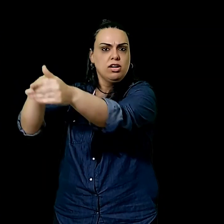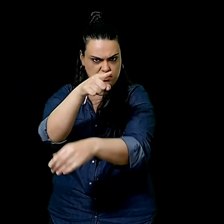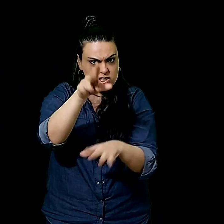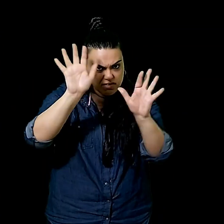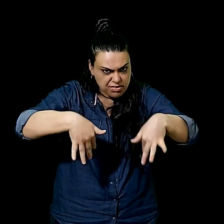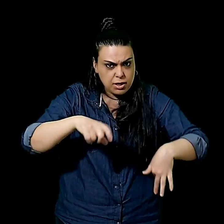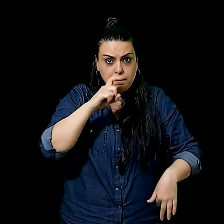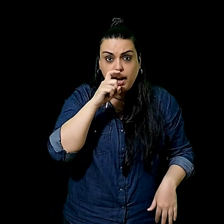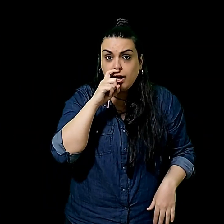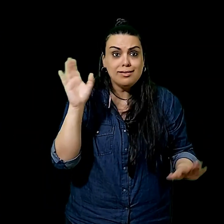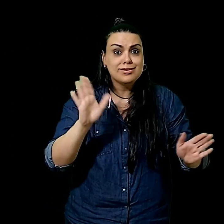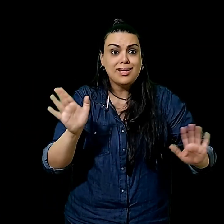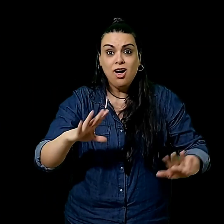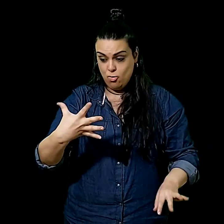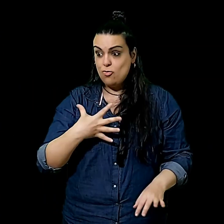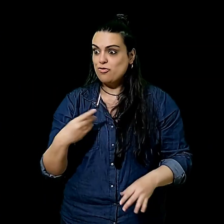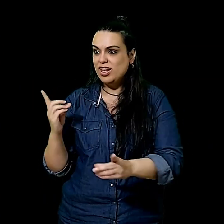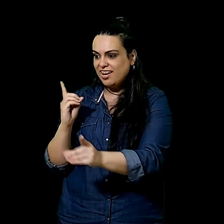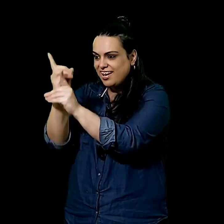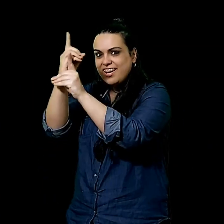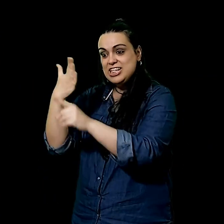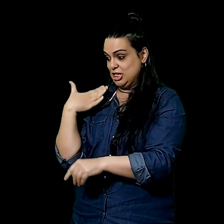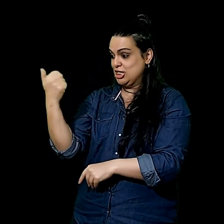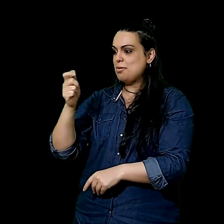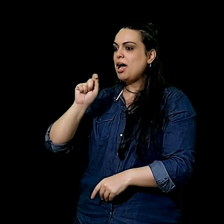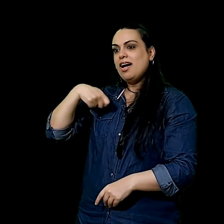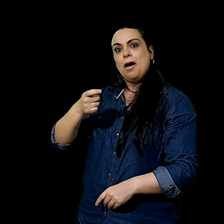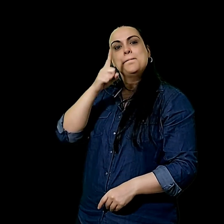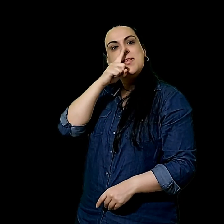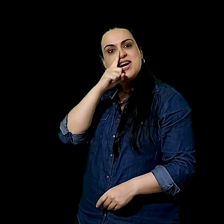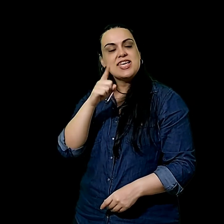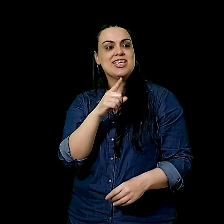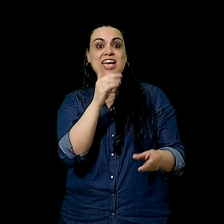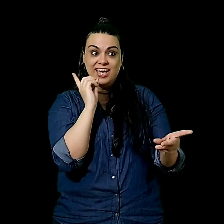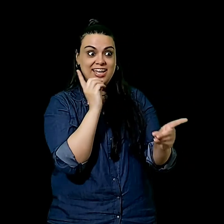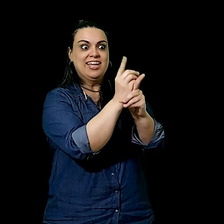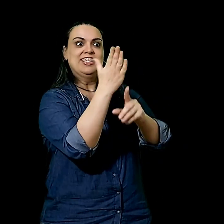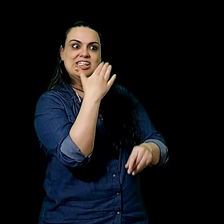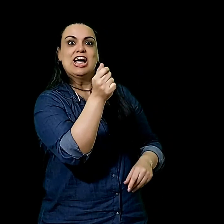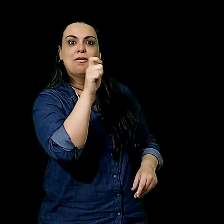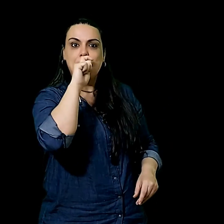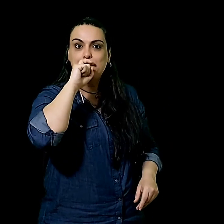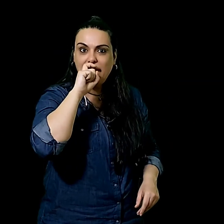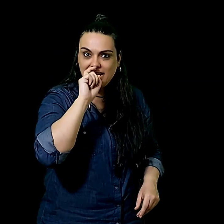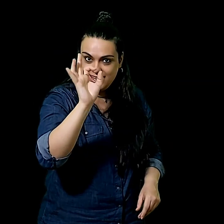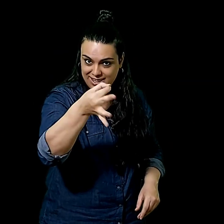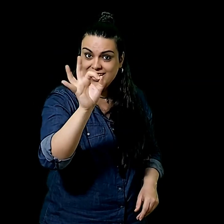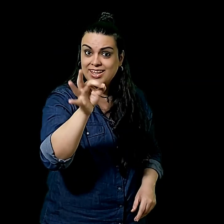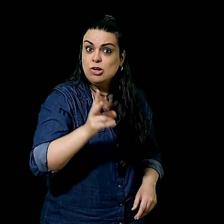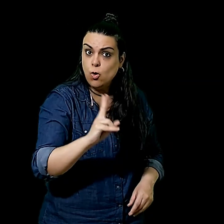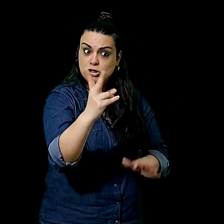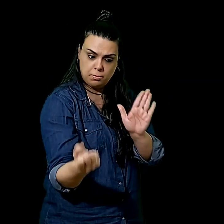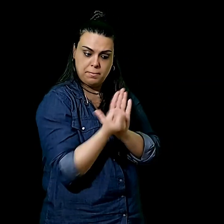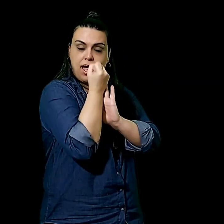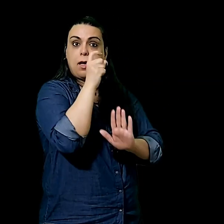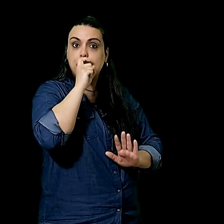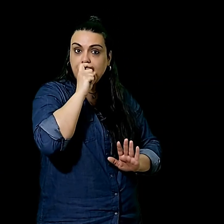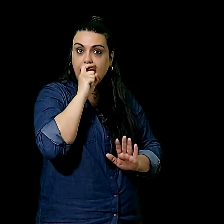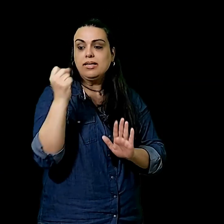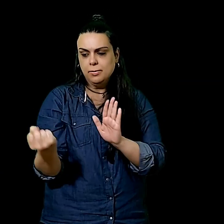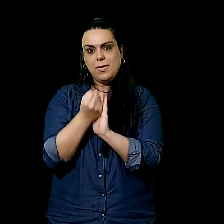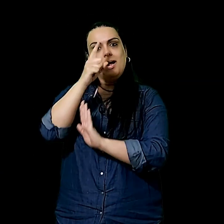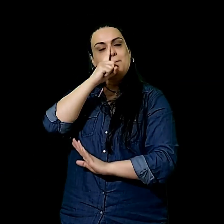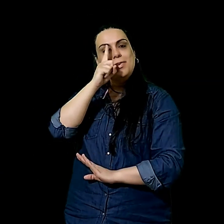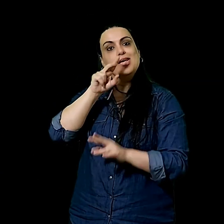se manter. Quando ele te encontra, ele ainda te chama de mãe. Quando ele te encontra, ele ainda te chama de pai. Por quê? Porque